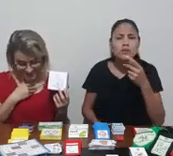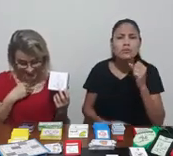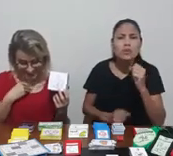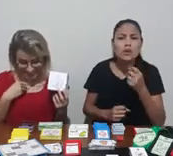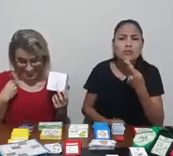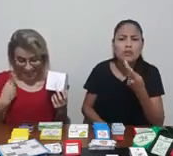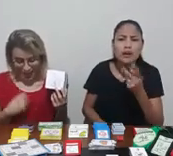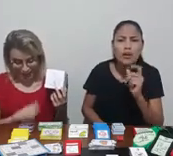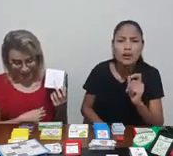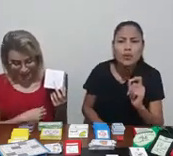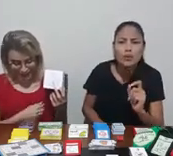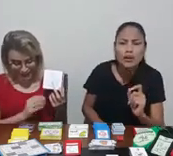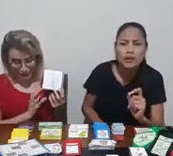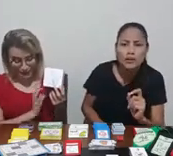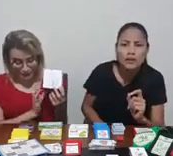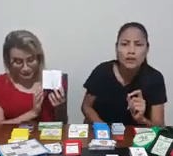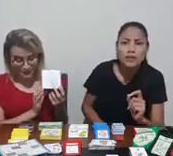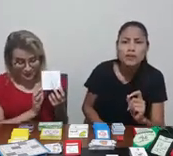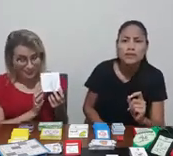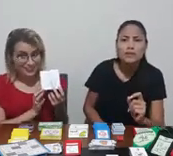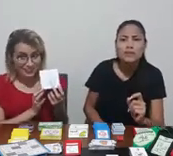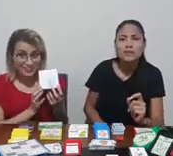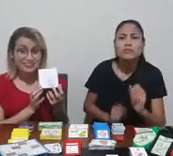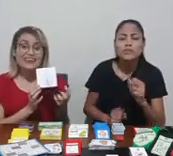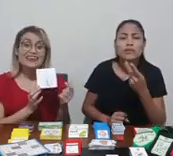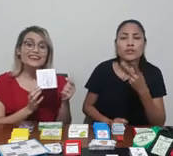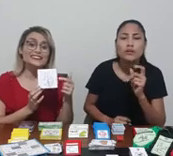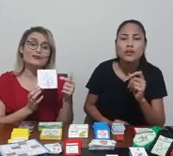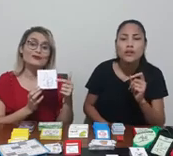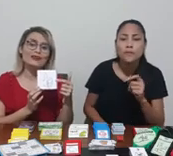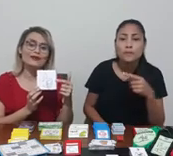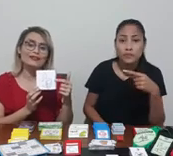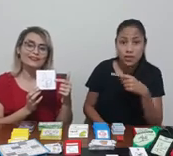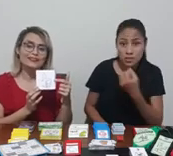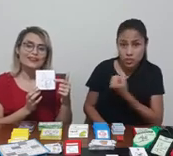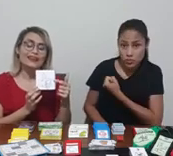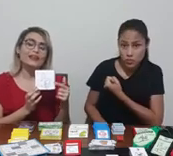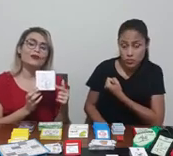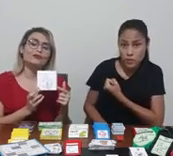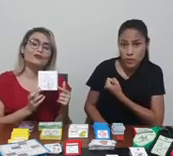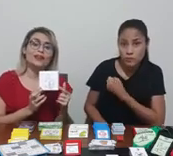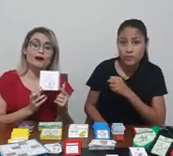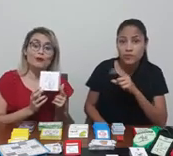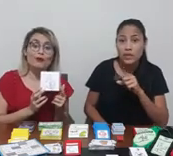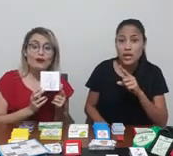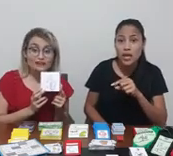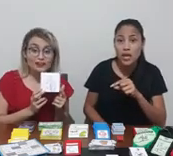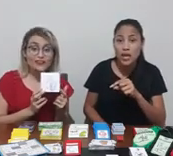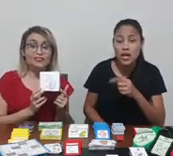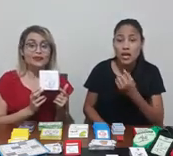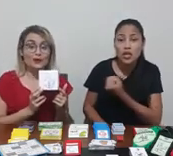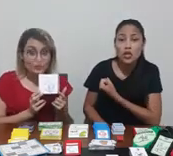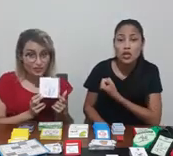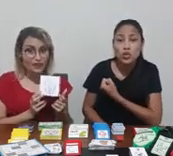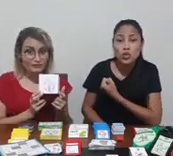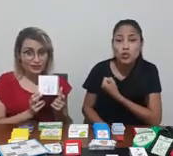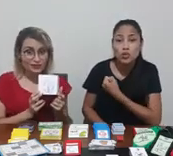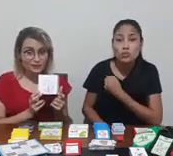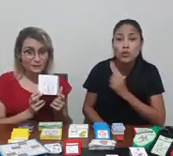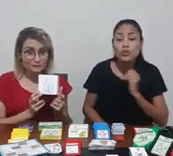né? Alguém aí poderia me dizer, esse numeral aqui, ele é um numeral com referência ou